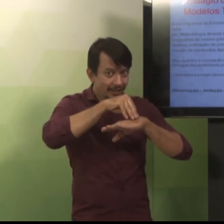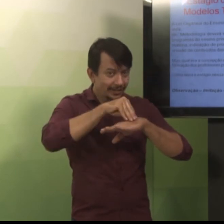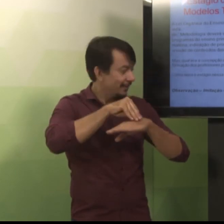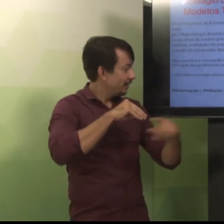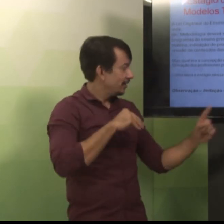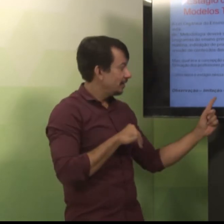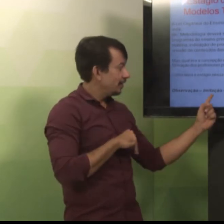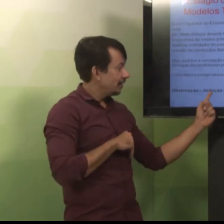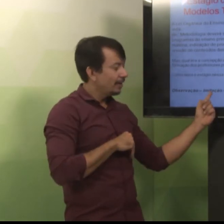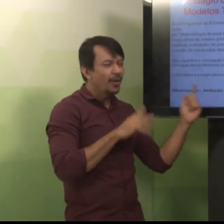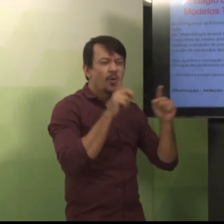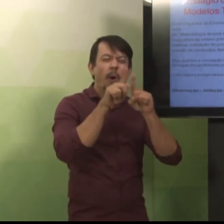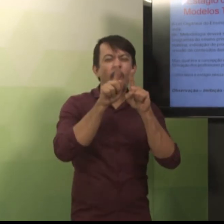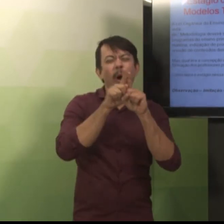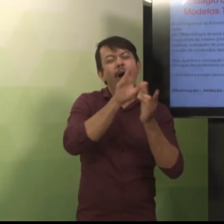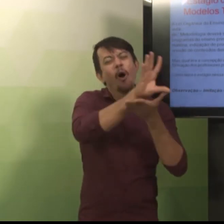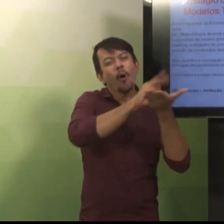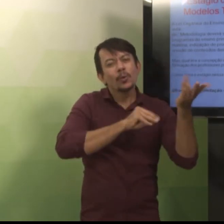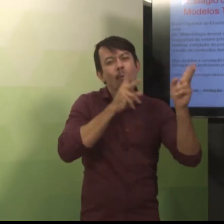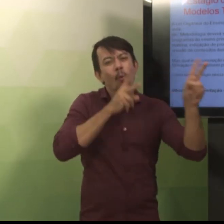imitar, seria como copiar.